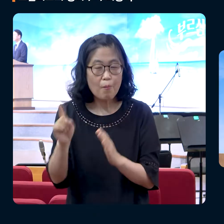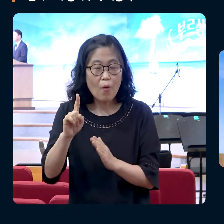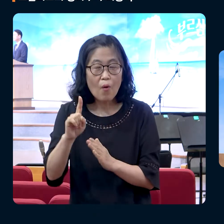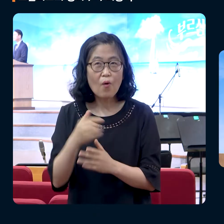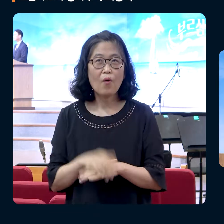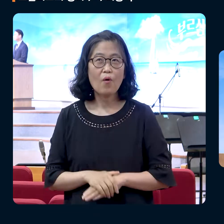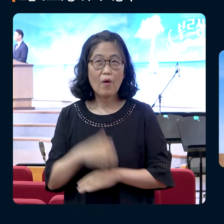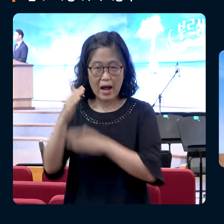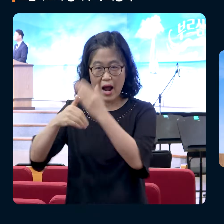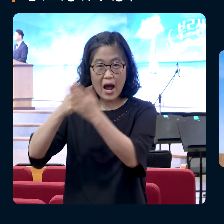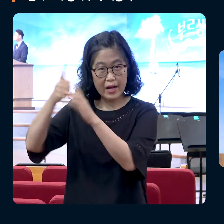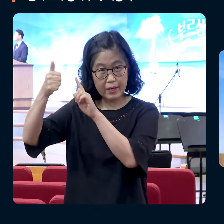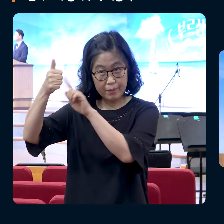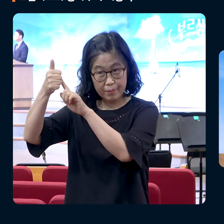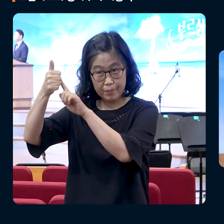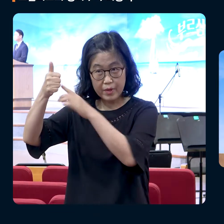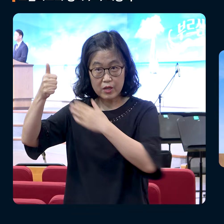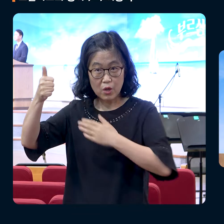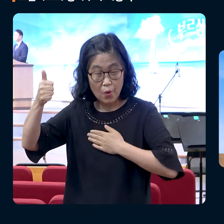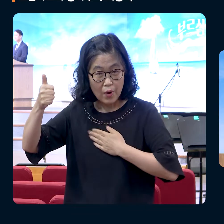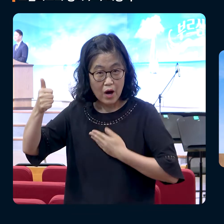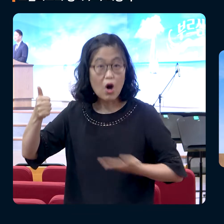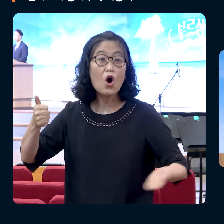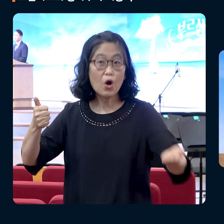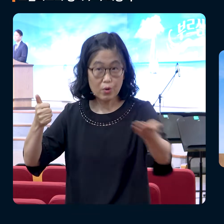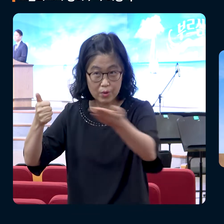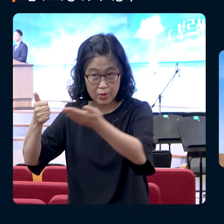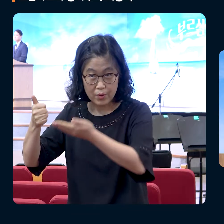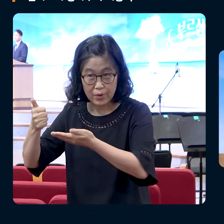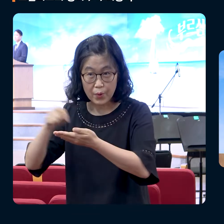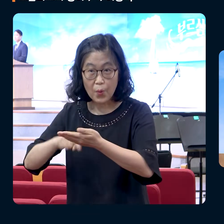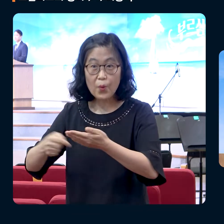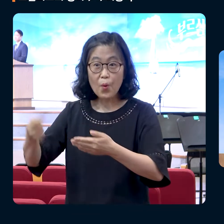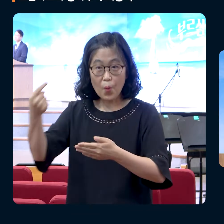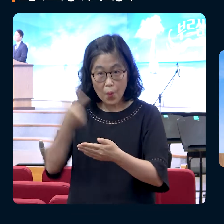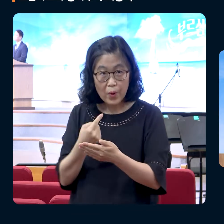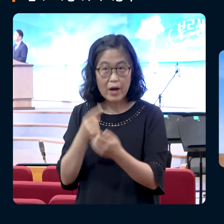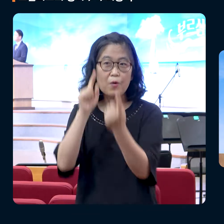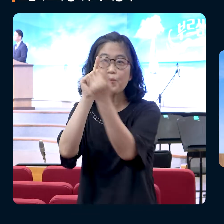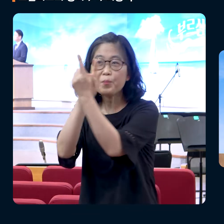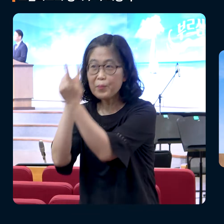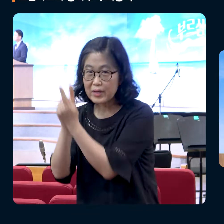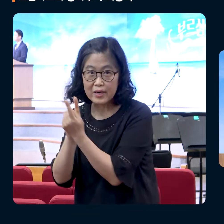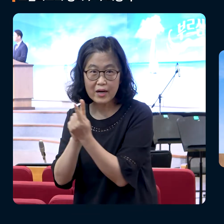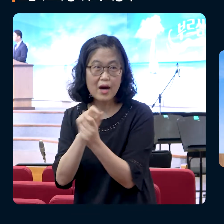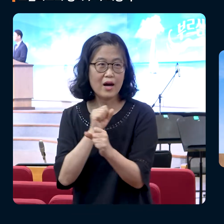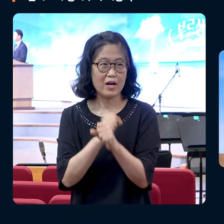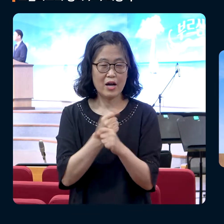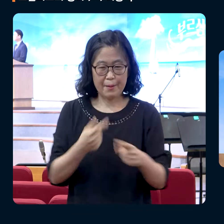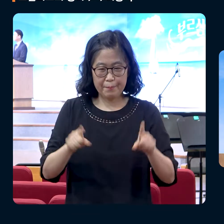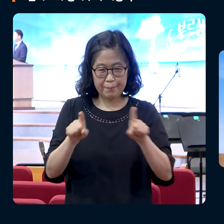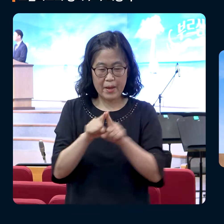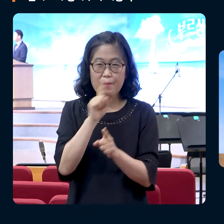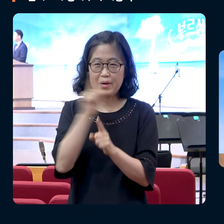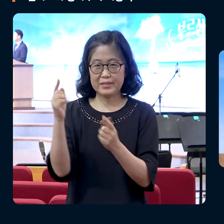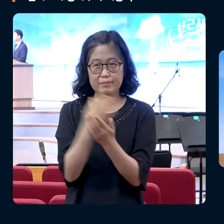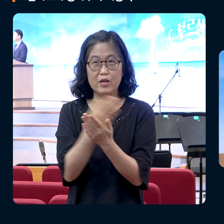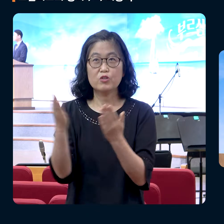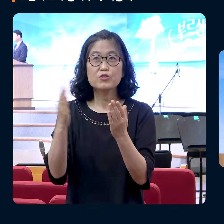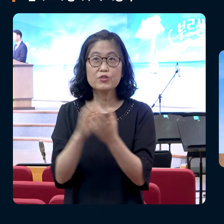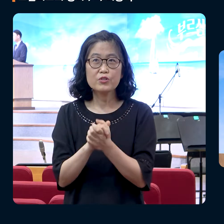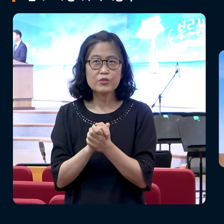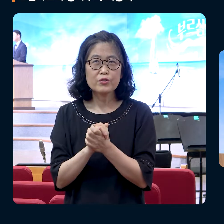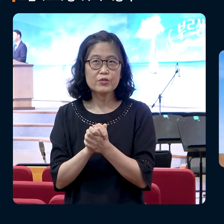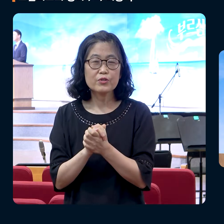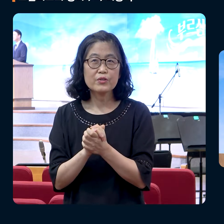것보다 하나님께서 분명 저와 여러분들을 이 자리에 나오게 하시고 또 만나게 하시고 함께 말씀을 나누게 하신 하나님의